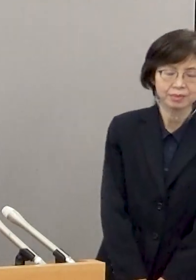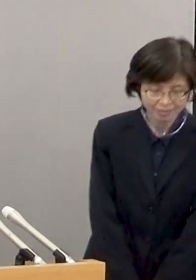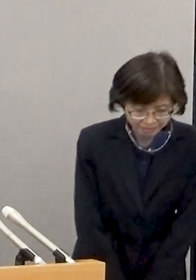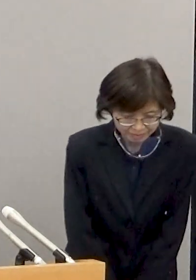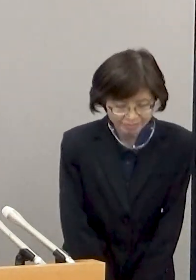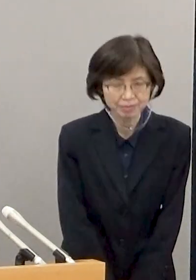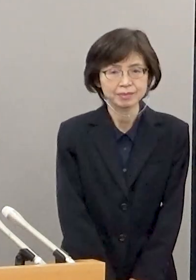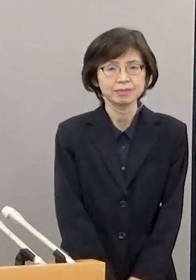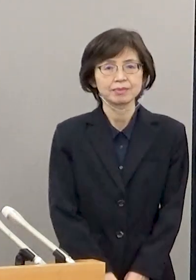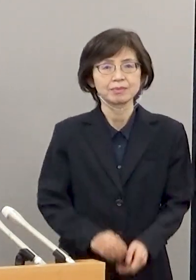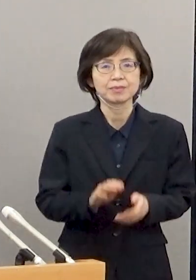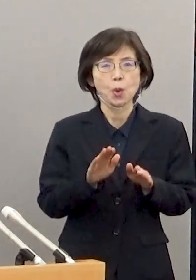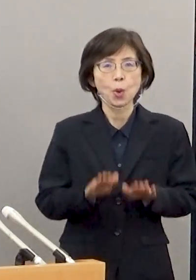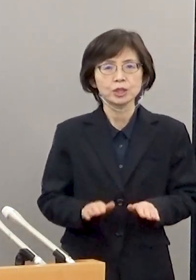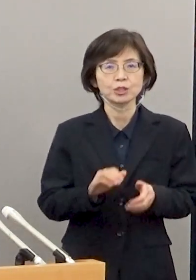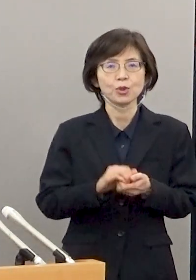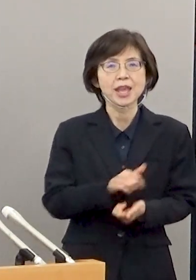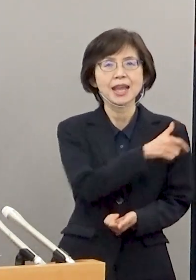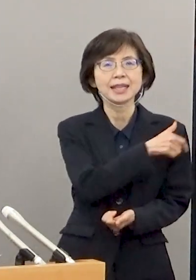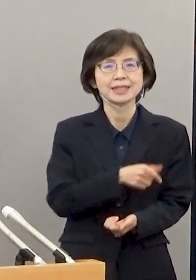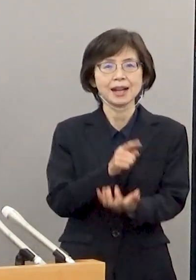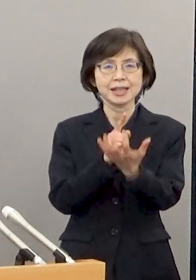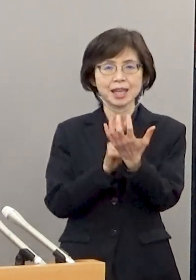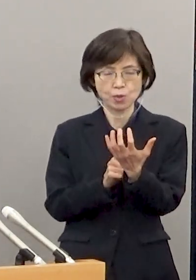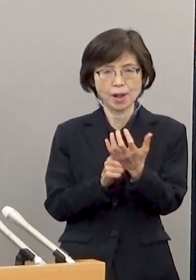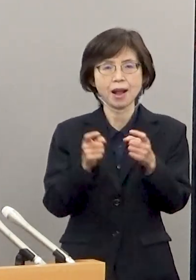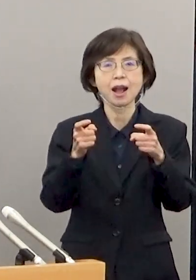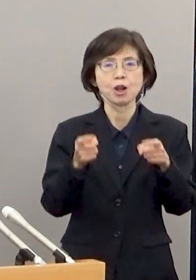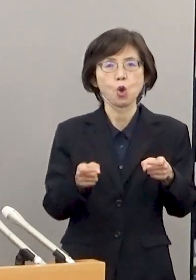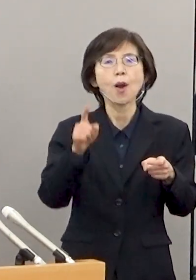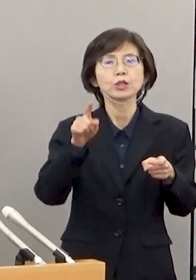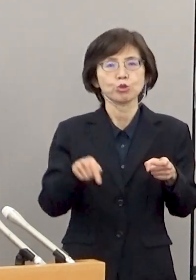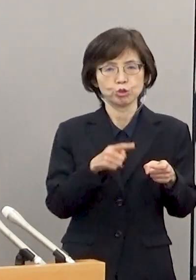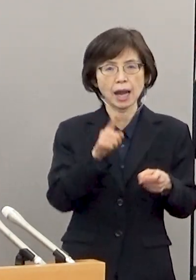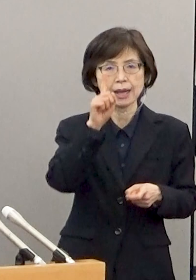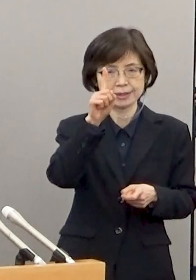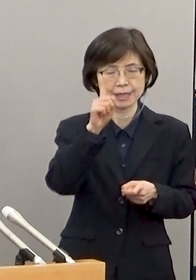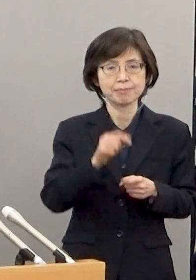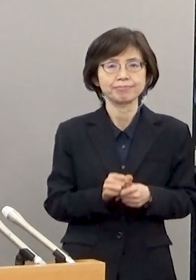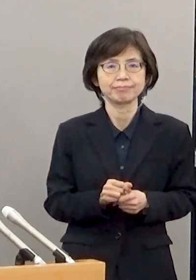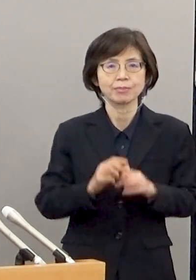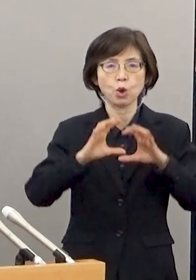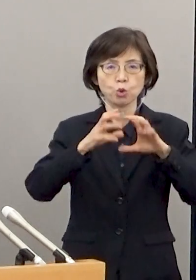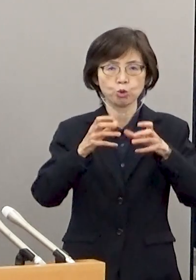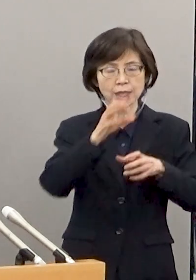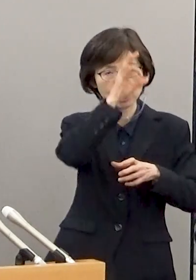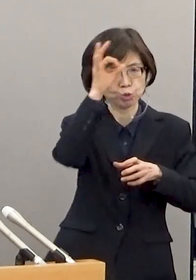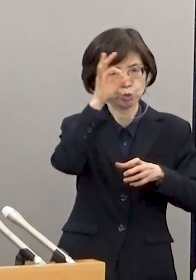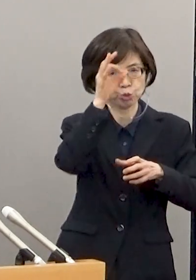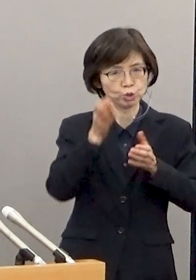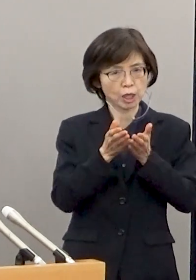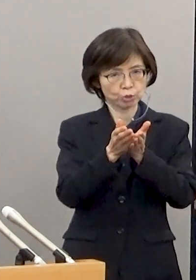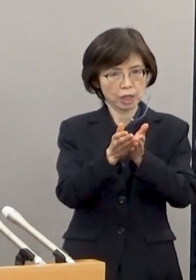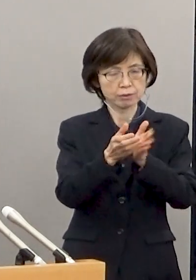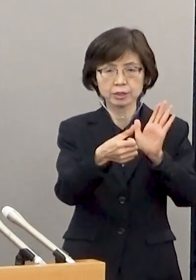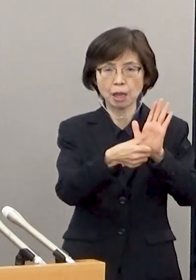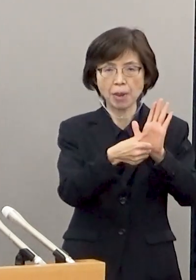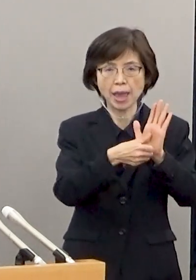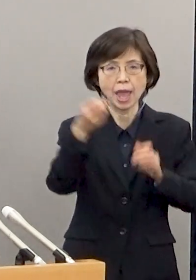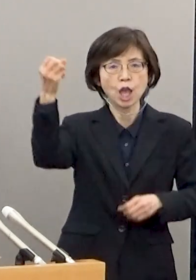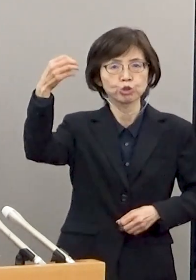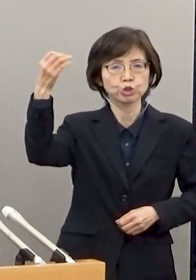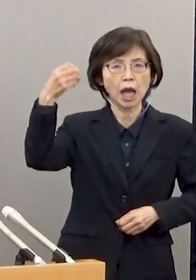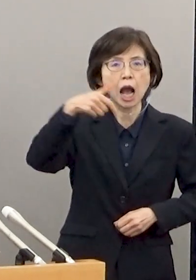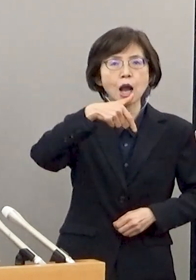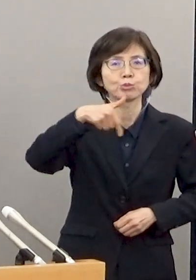はい、それでは本日の定例記者会見は公安局からの一件でございまして、国際クルーズ客船スターブリーズの寄